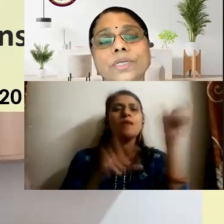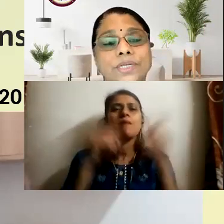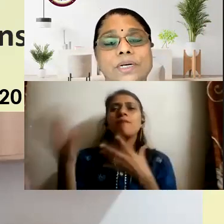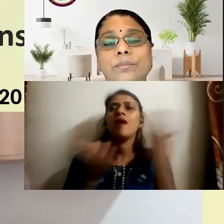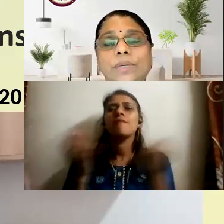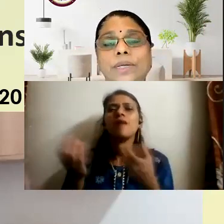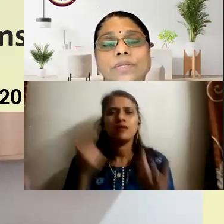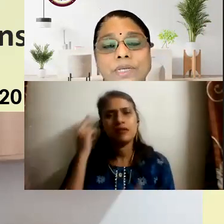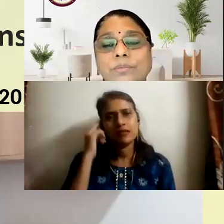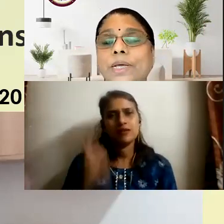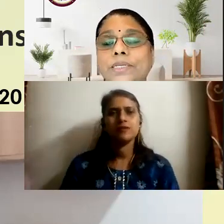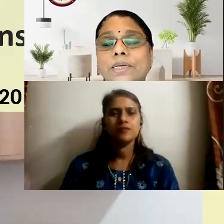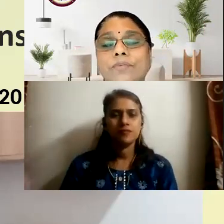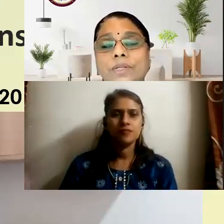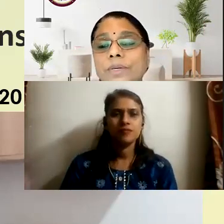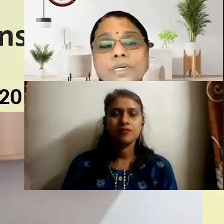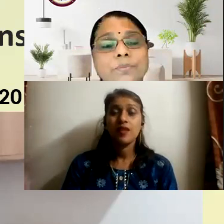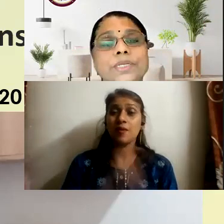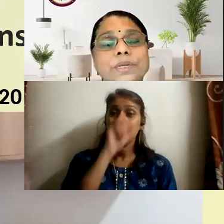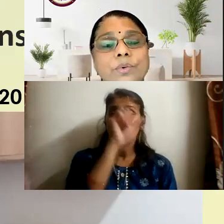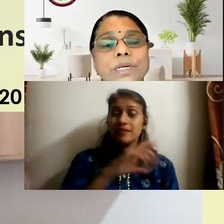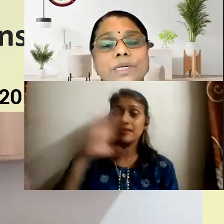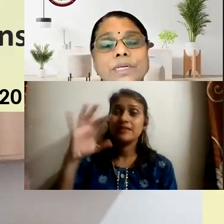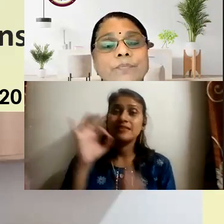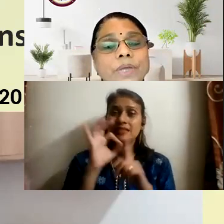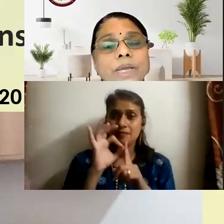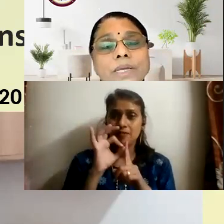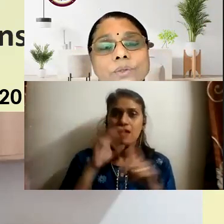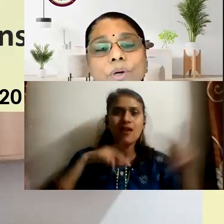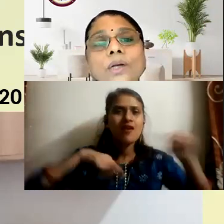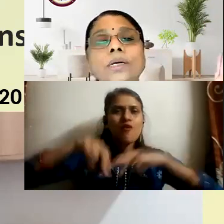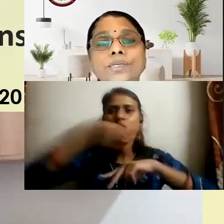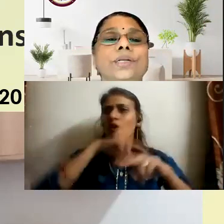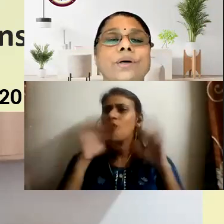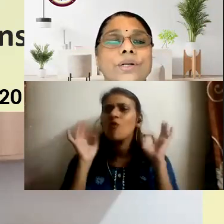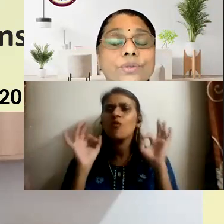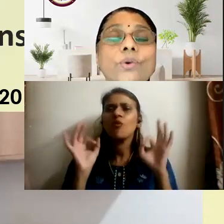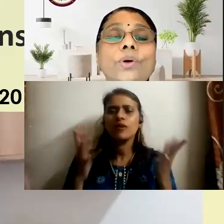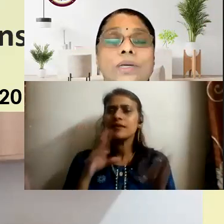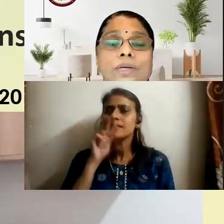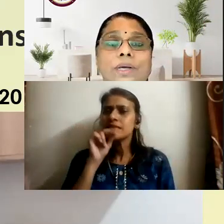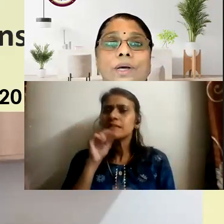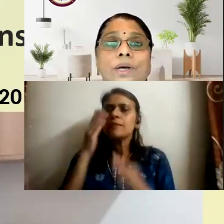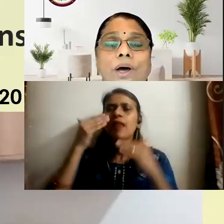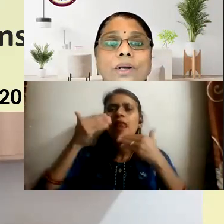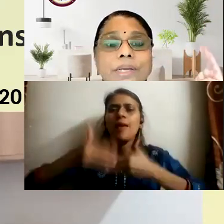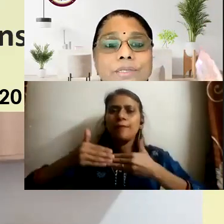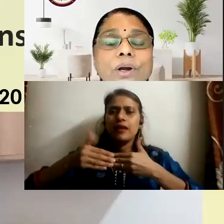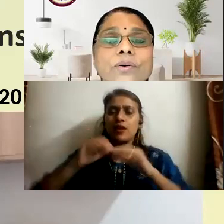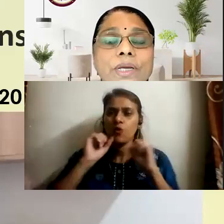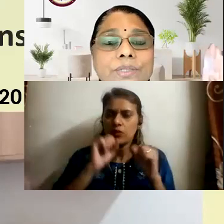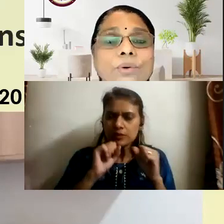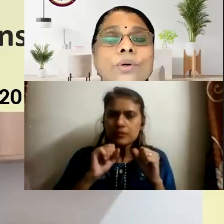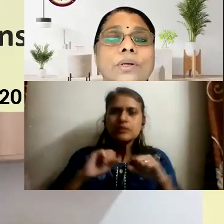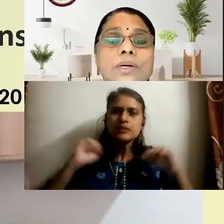वाज अ जेंटलमैन विद सेरेब्रल पाल्सी विद लिमिटेड स्पीच एंड मोबिलिटी. ही टुक ऑन अ जर्नी ऑन हिज ओन और ही